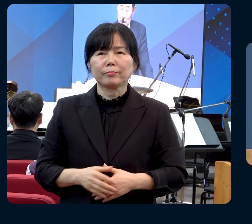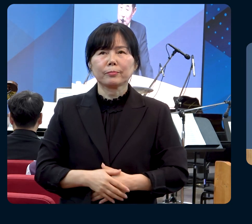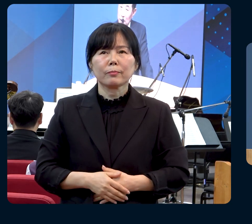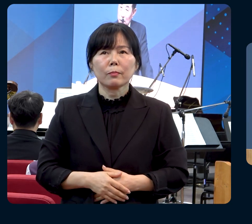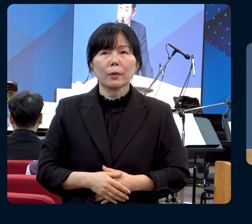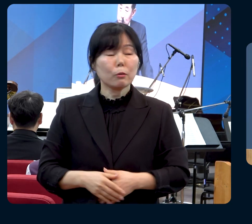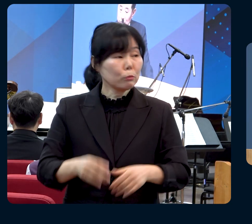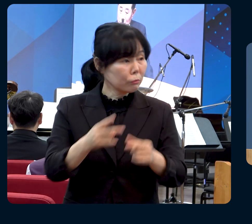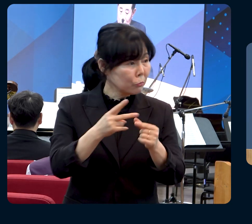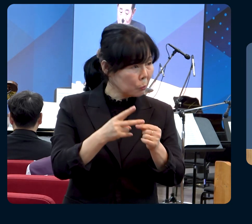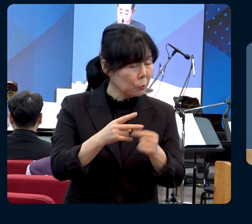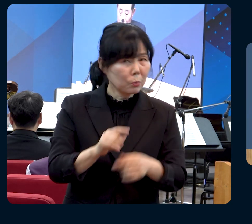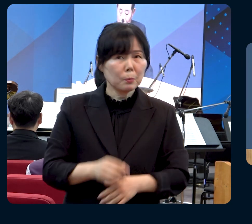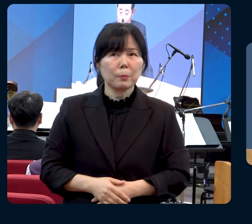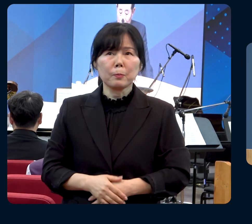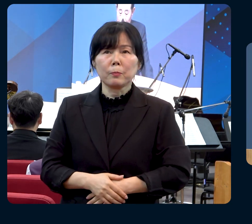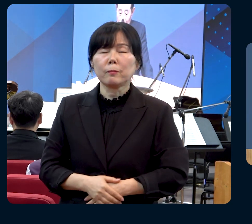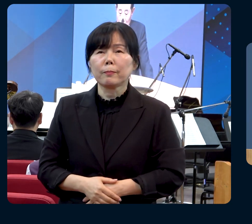뿐만 아니라